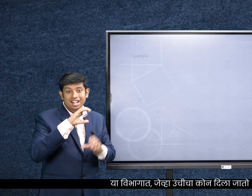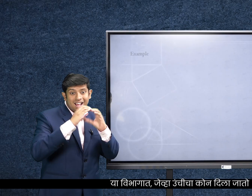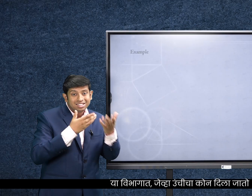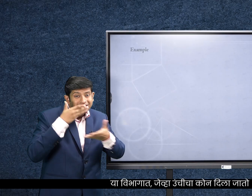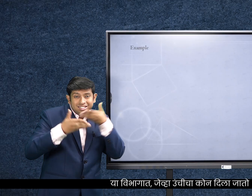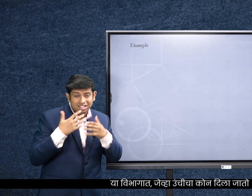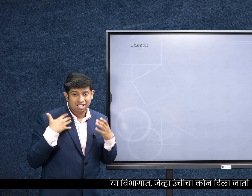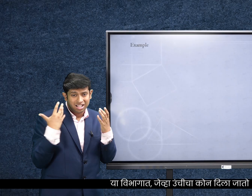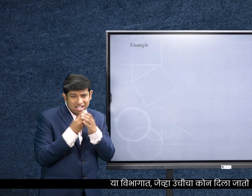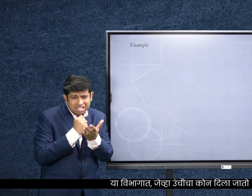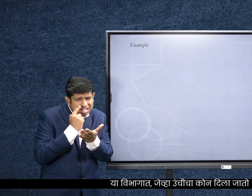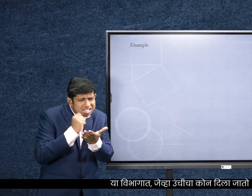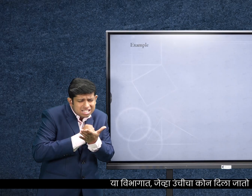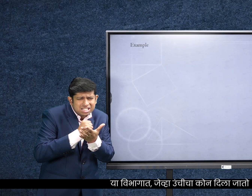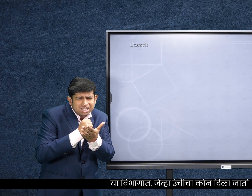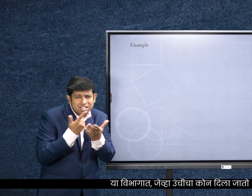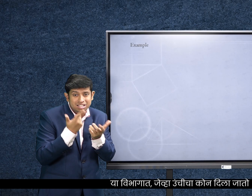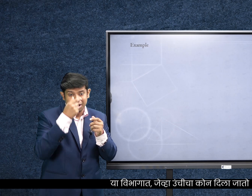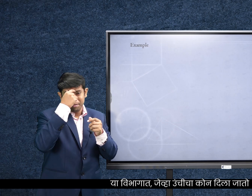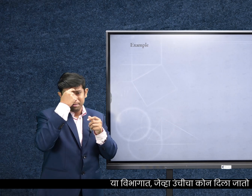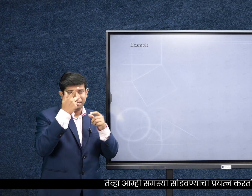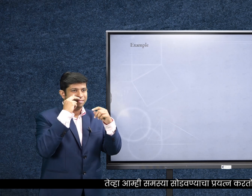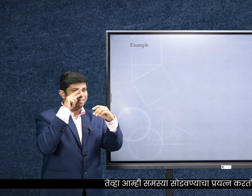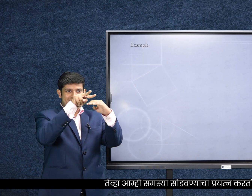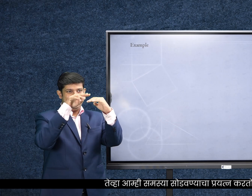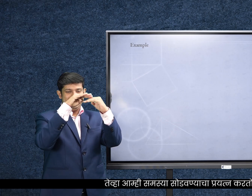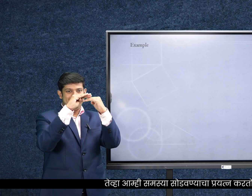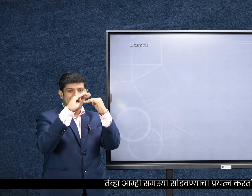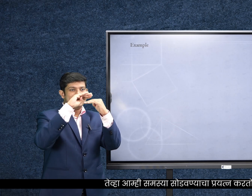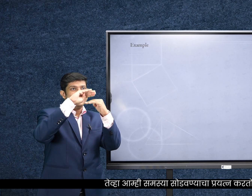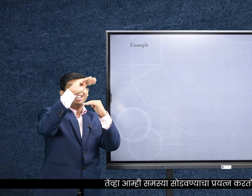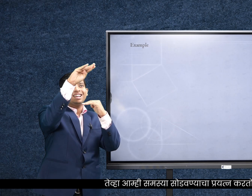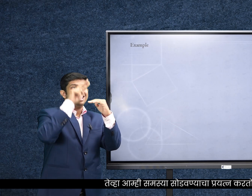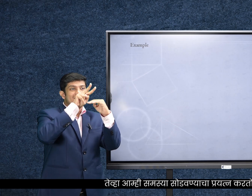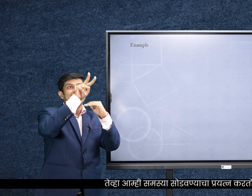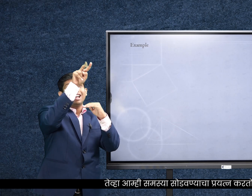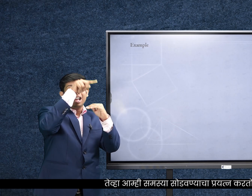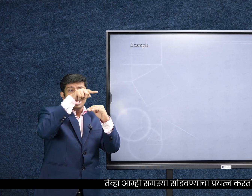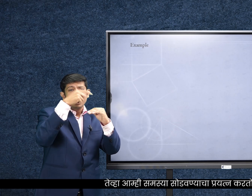या विभागात जेव्हा उंचीचा कोन दिला जातो तेव्हा आम्ही समस्या सोडवण्याचा प्रयत्न करतो.